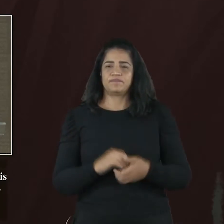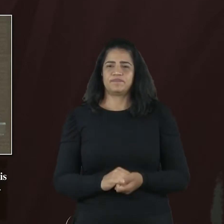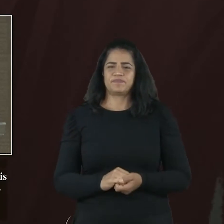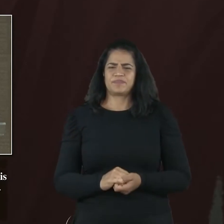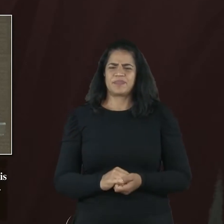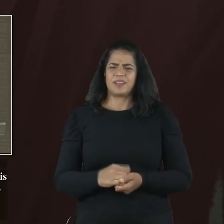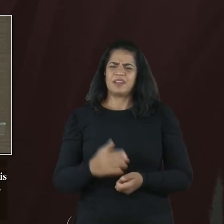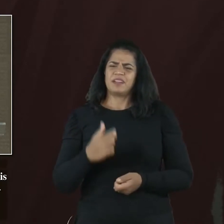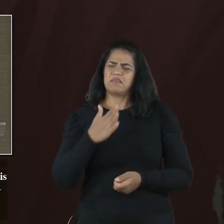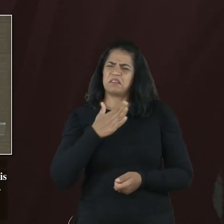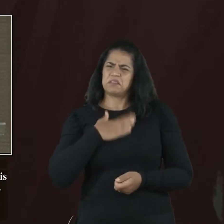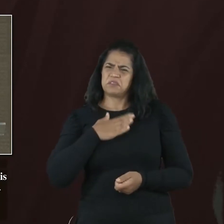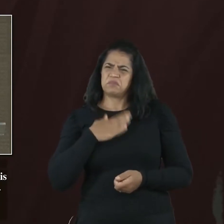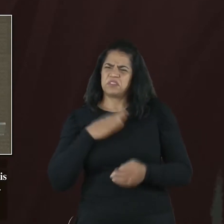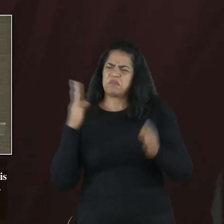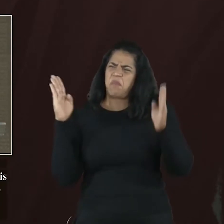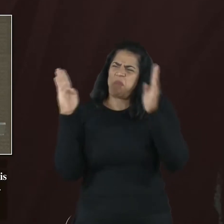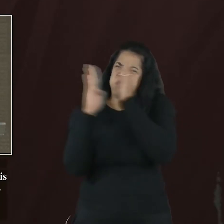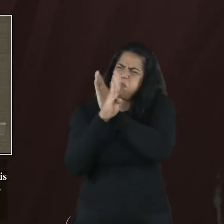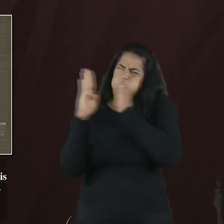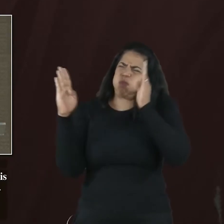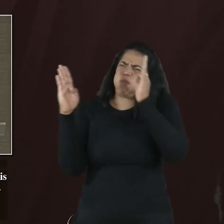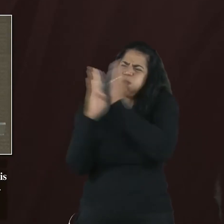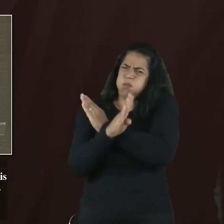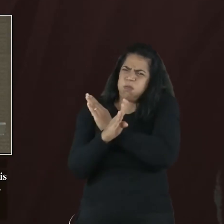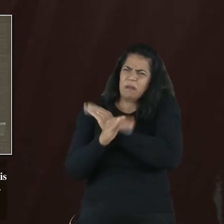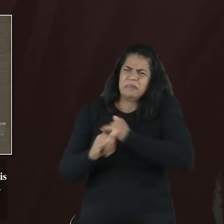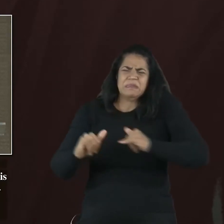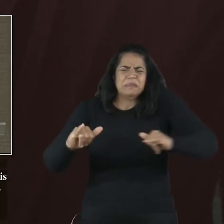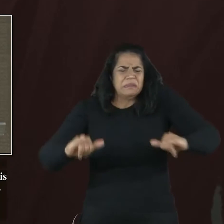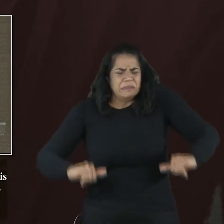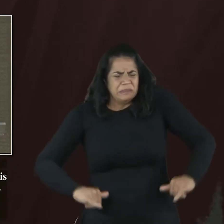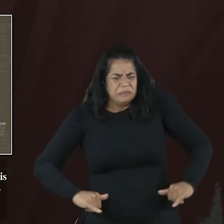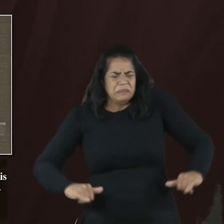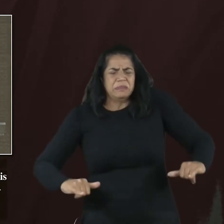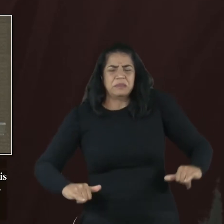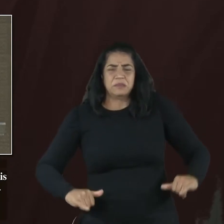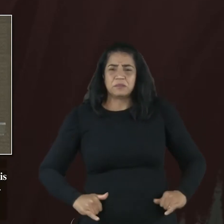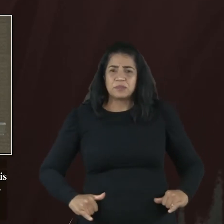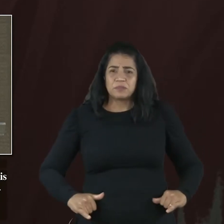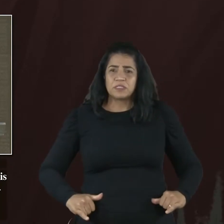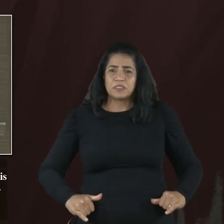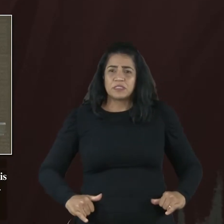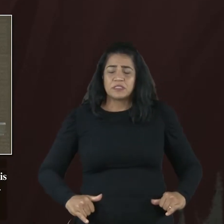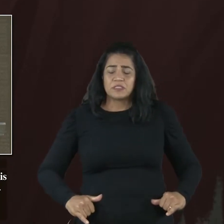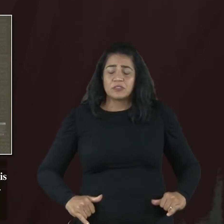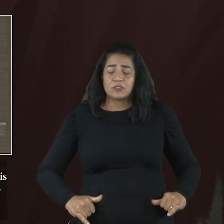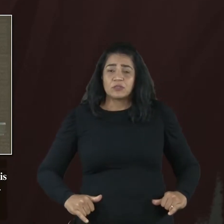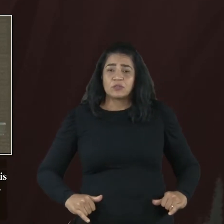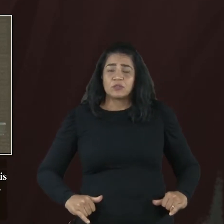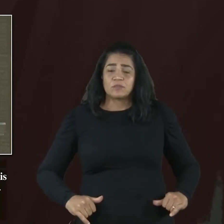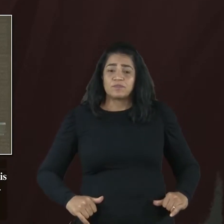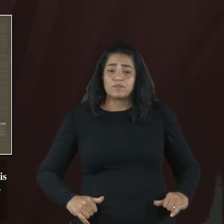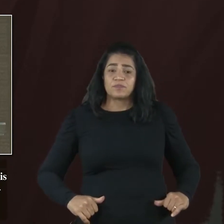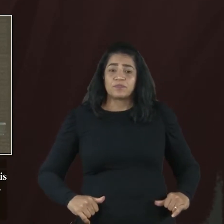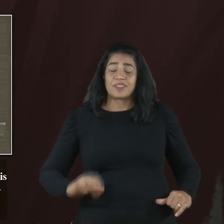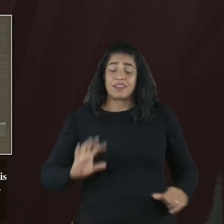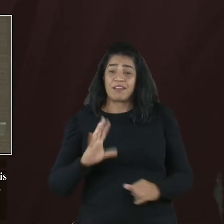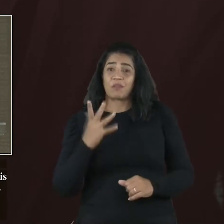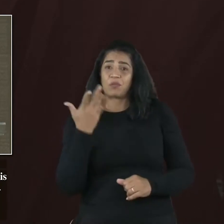minhas perseguições e os meus sofrimentos, quais me aconteceram em Antioquia, da